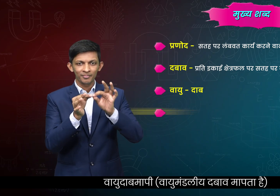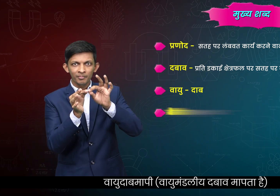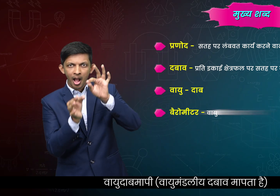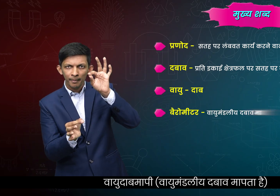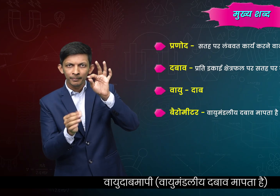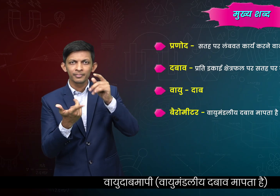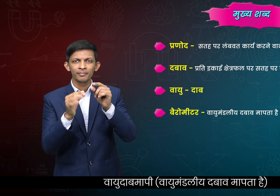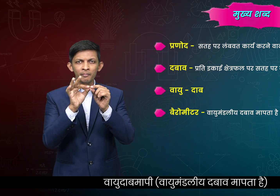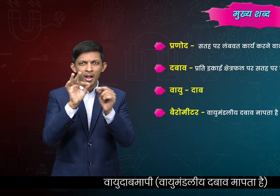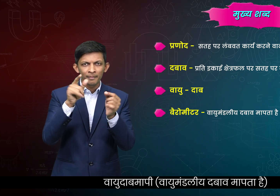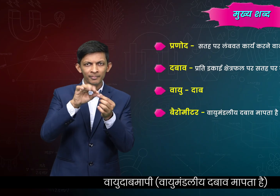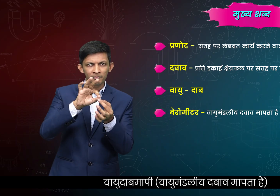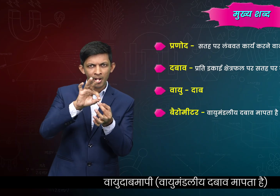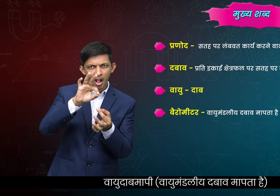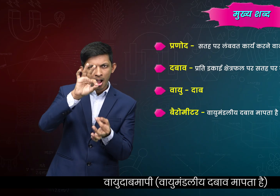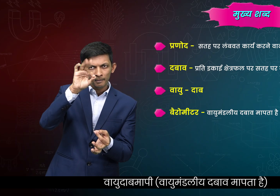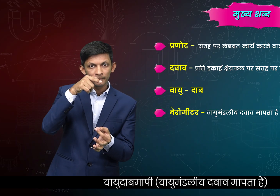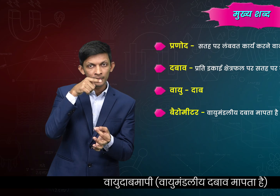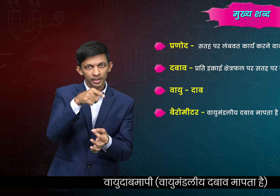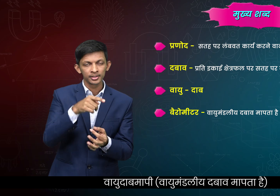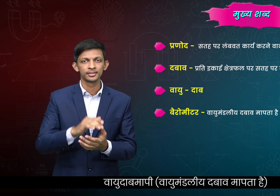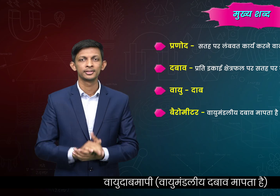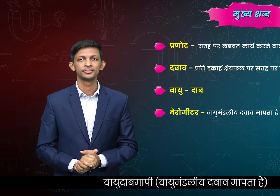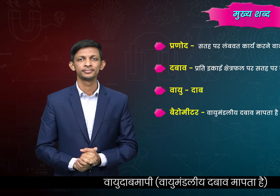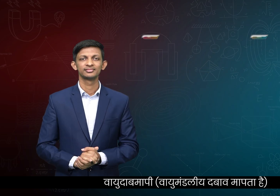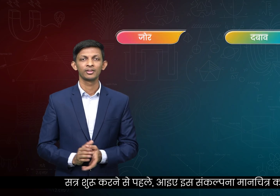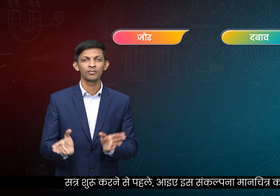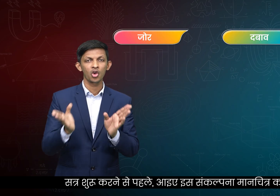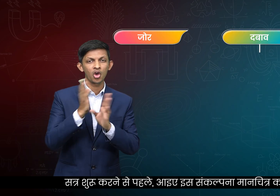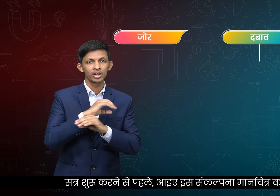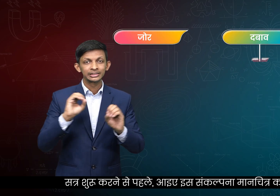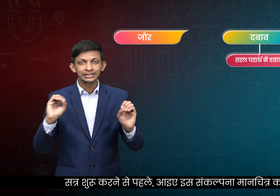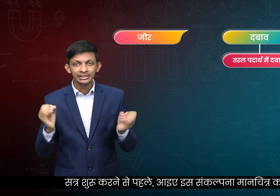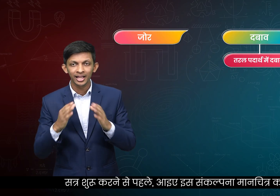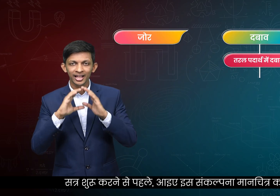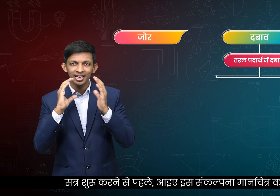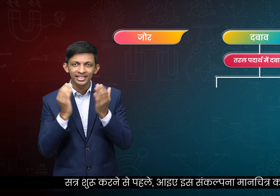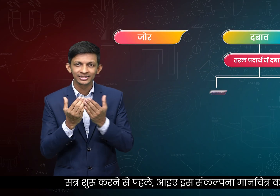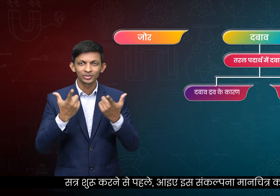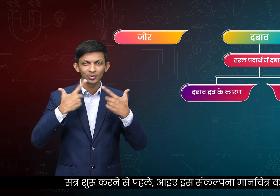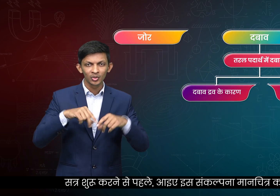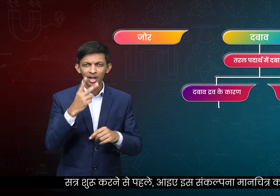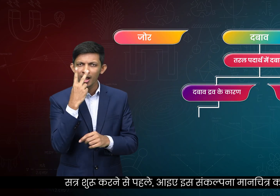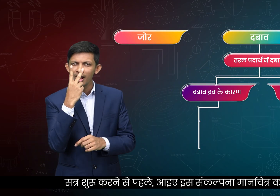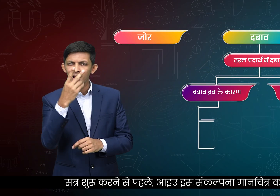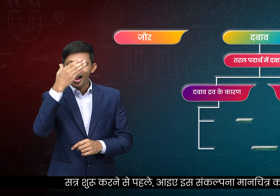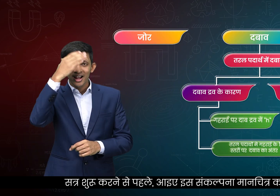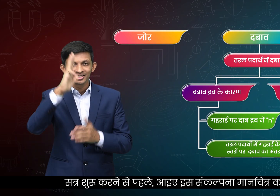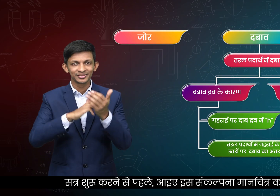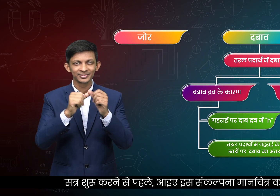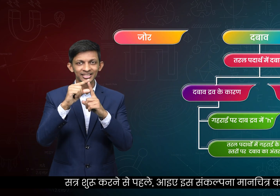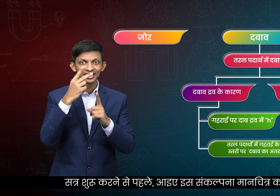वायु दाब मापी वायुमंडलीय दबाव मापता है। सत्र शुरू करने से पहले आइए